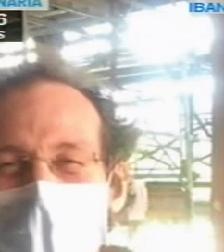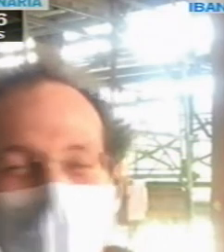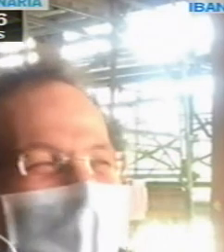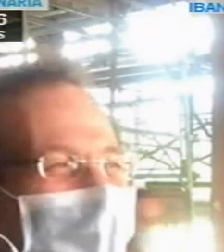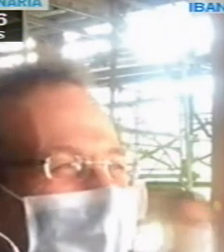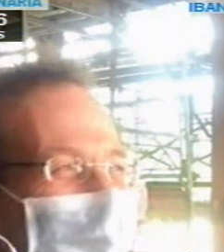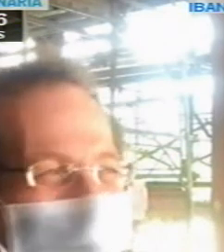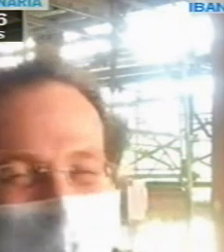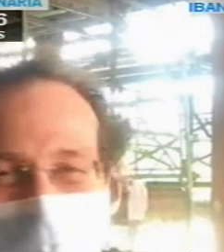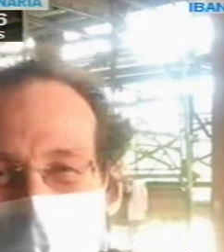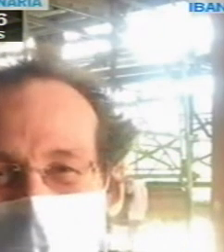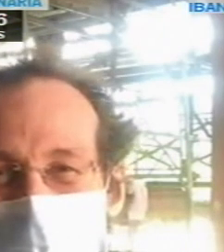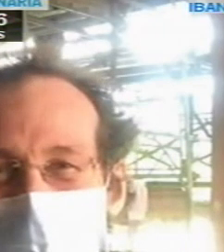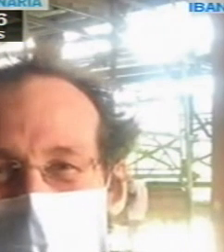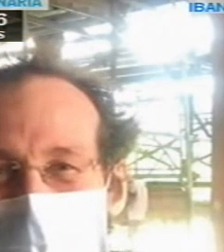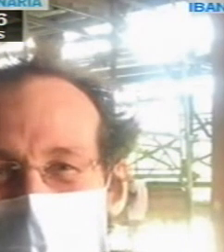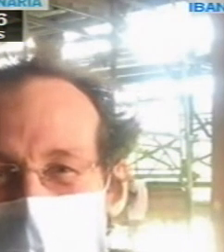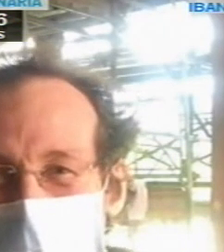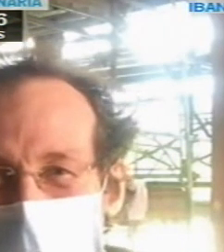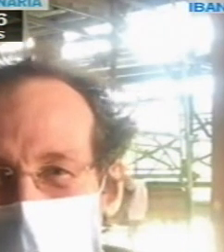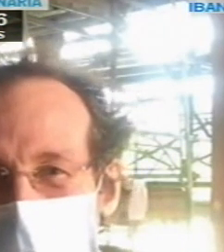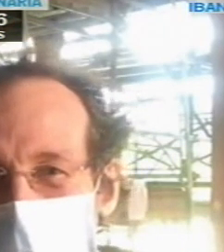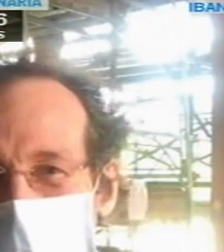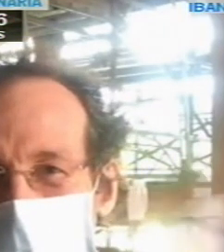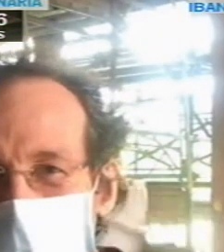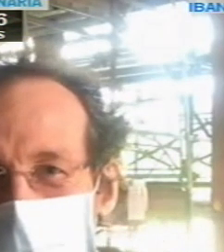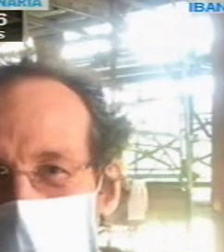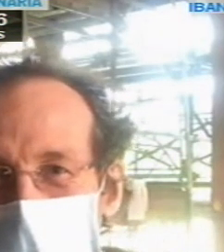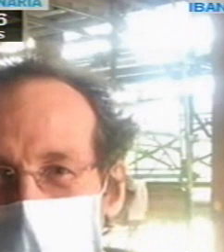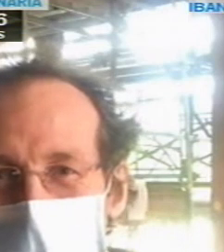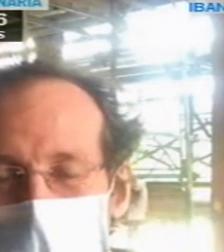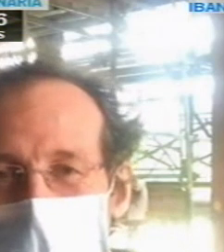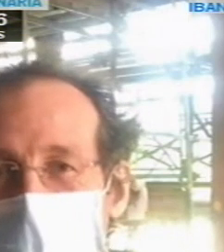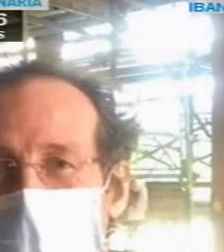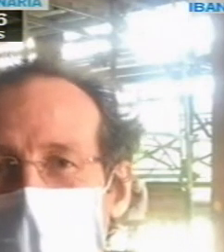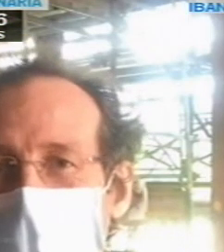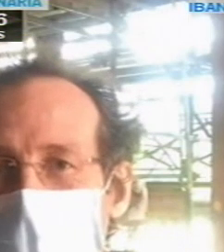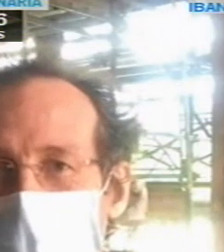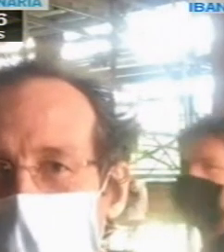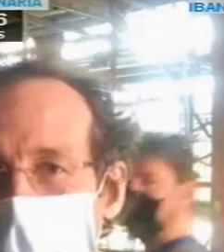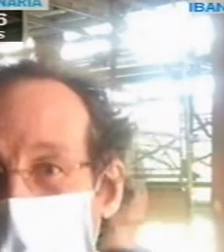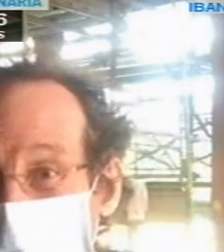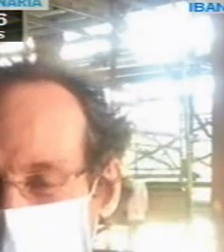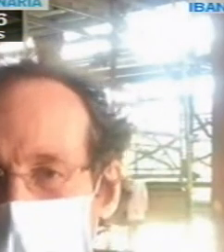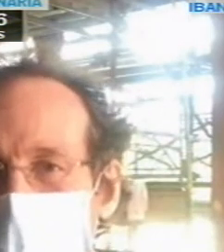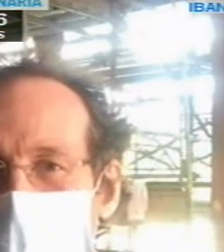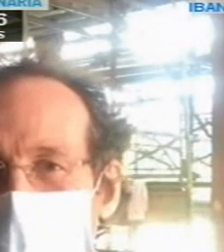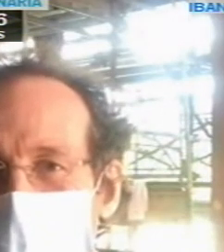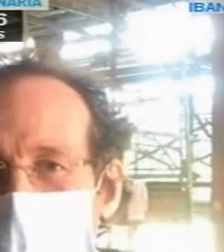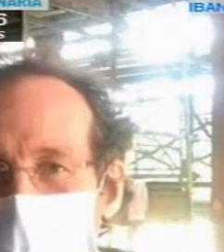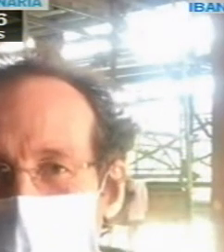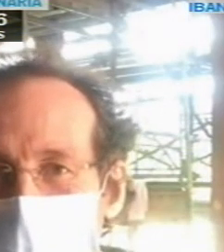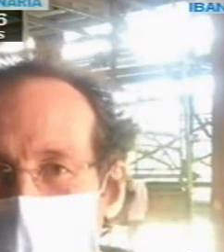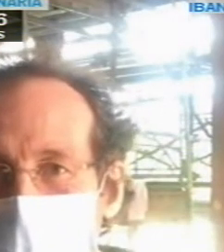battuta, Federico, vogliamo ricordare ancora una volta alle persone, è vero, allora c'è un pochino più di libertà di